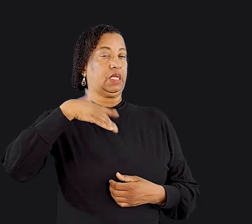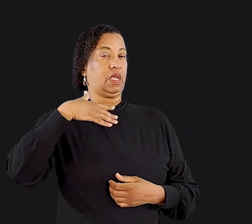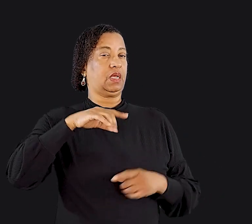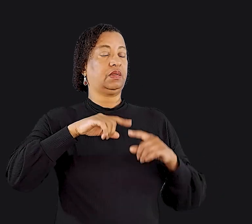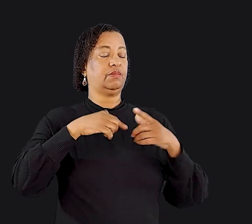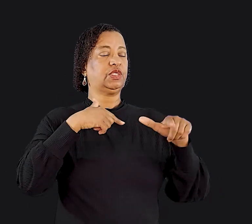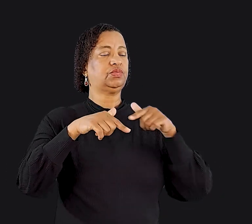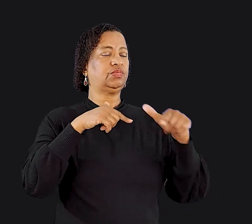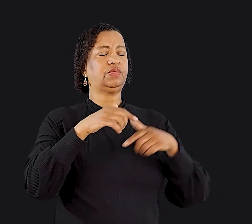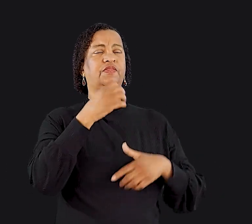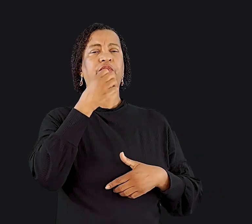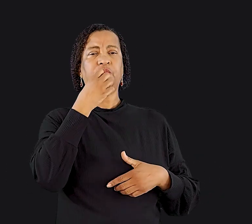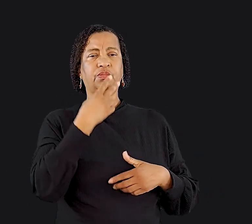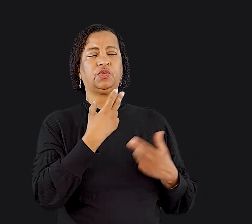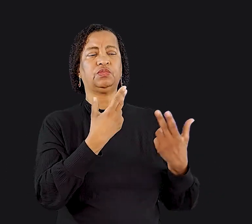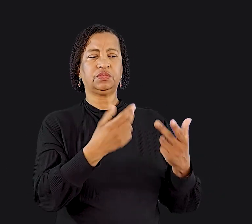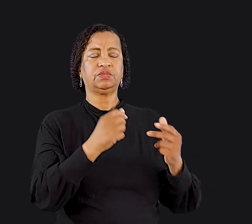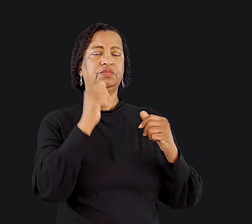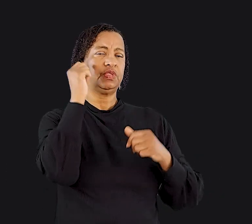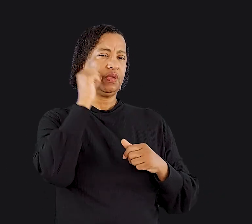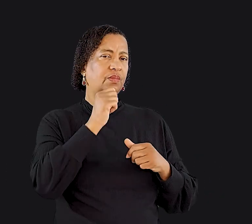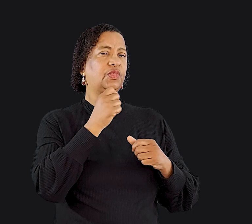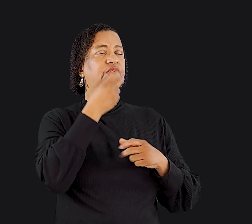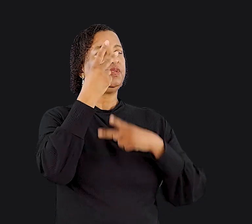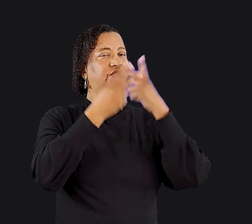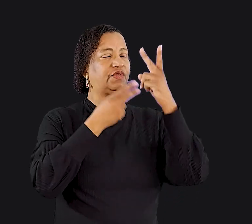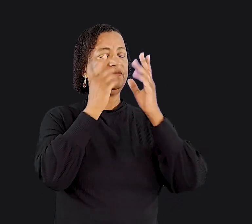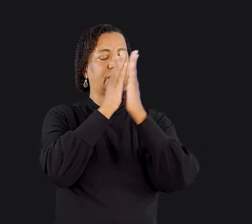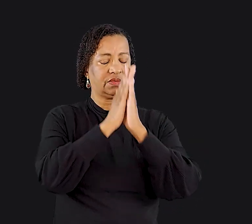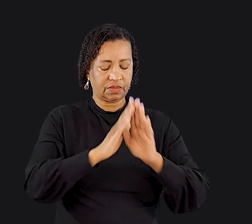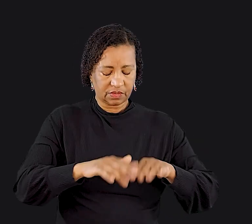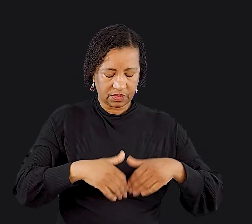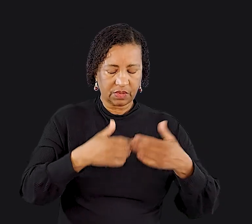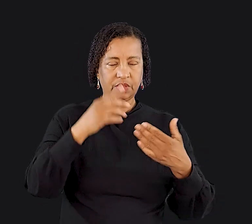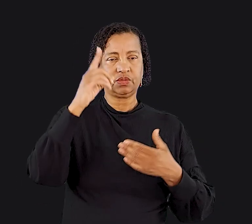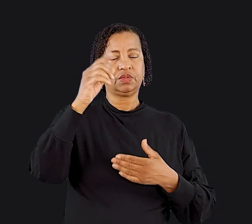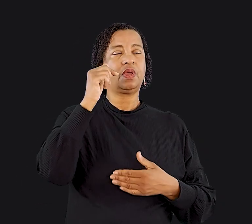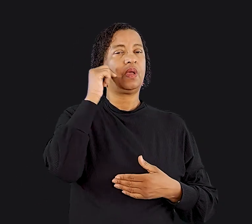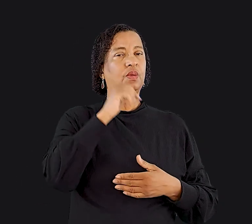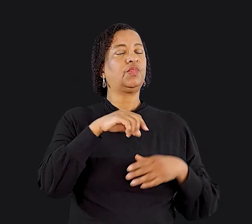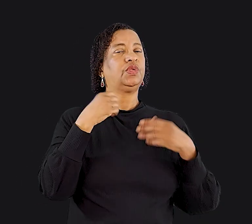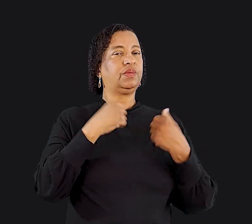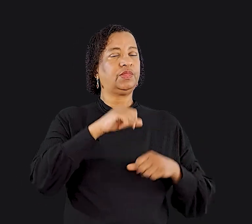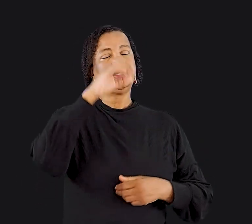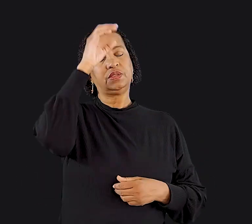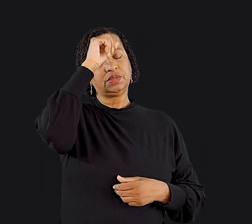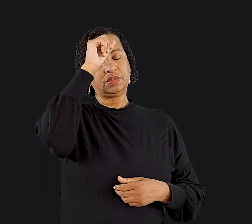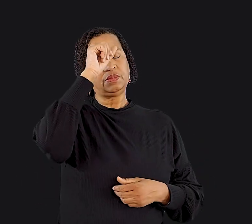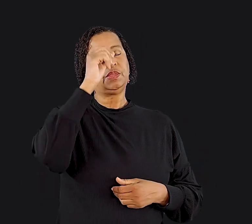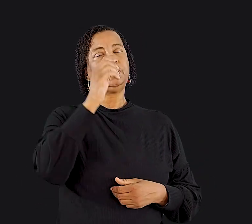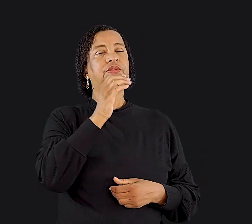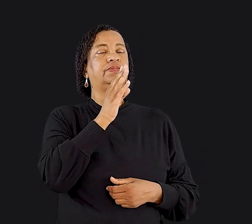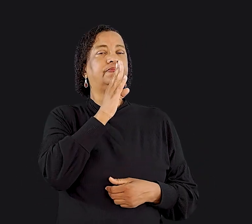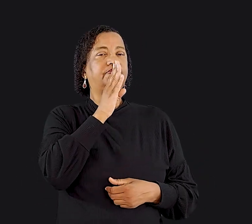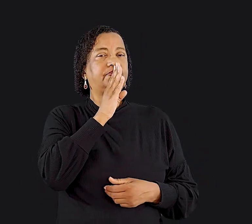boas obras, como convém às mulheres que declaram adorar a Deus. A mulher deve aprender em silêncio, com